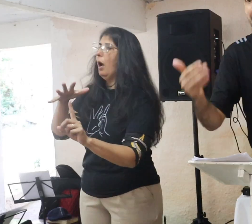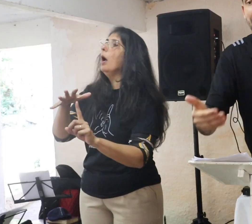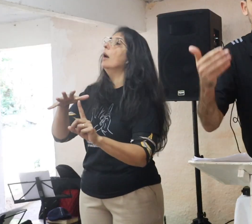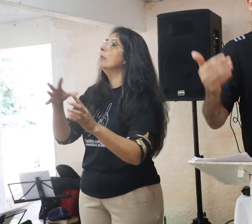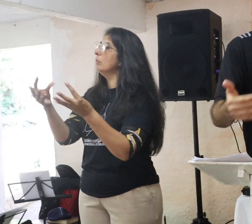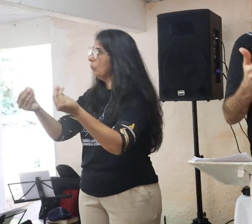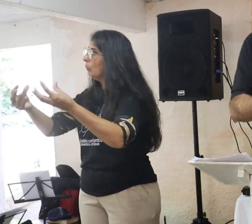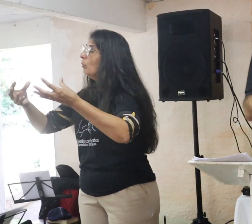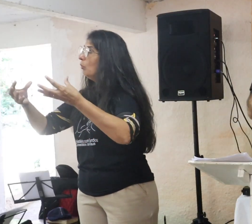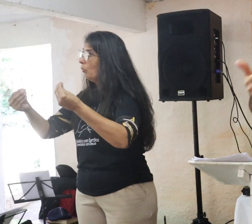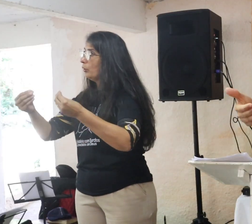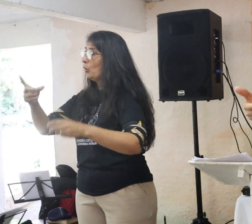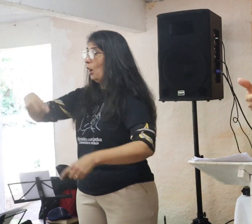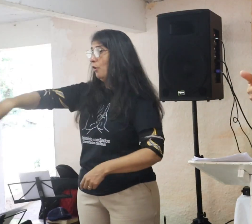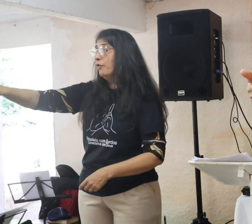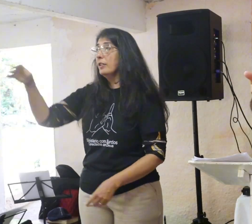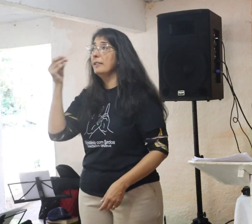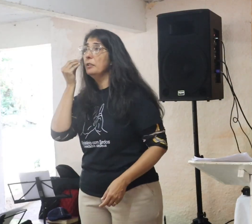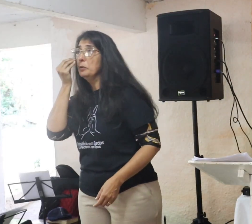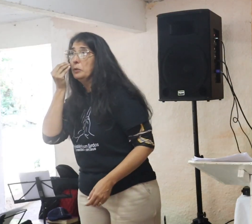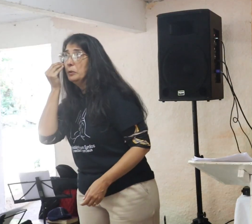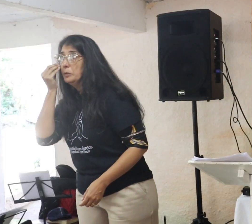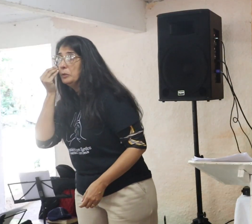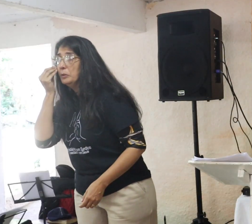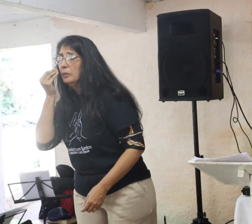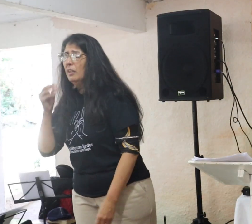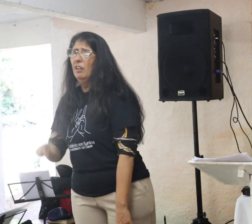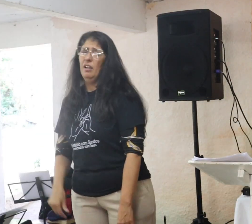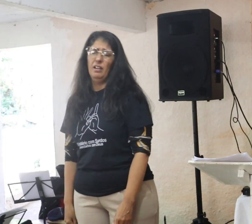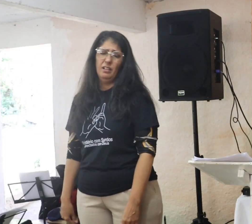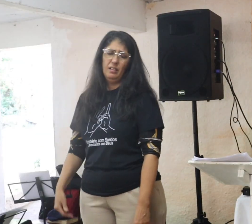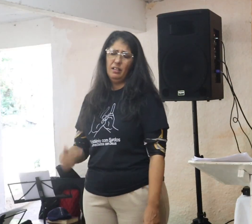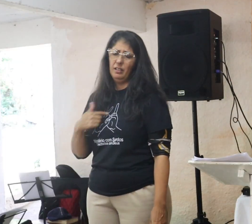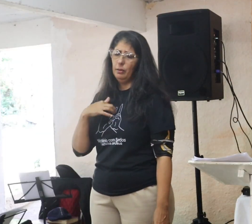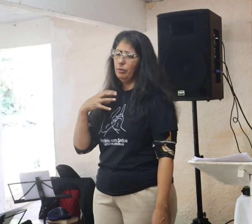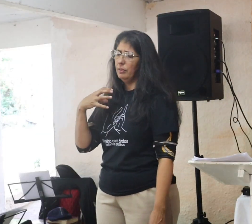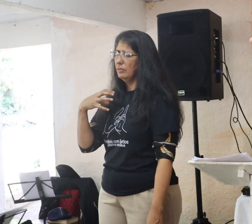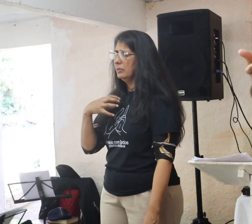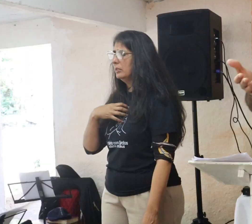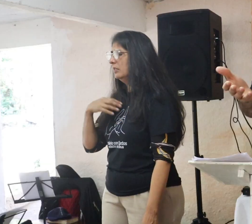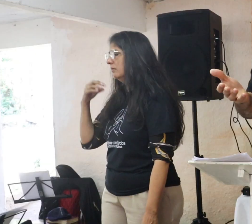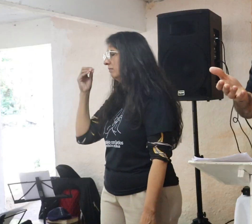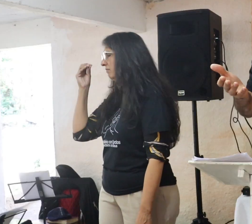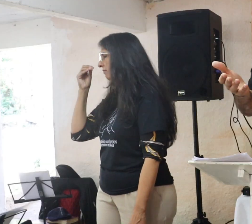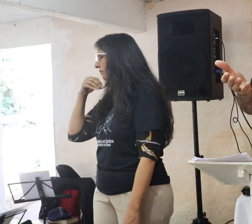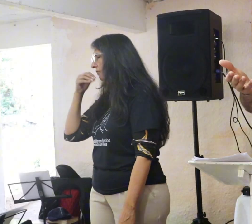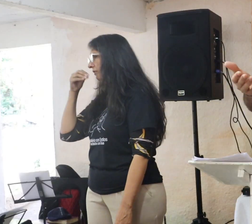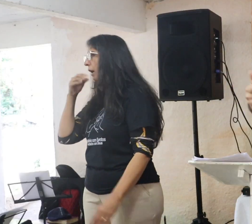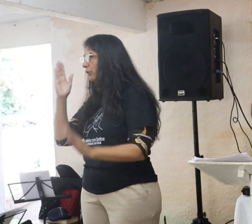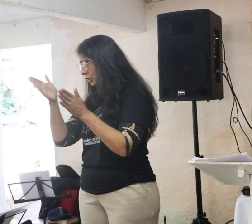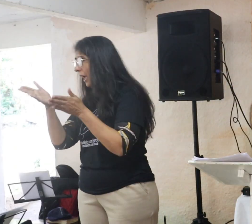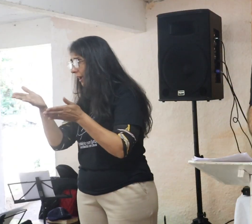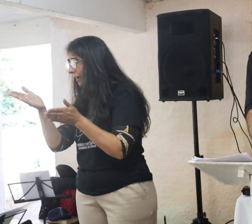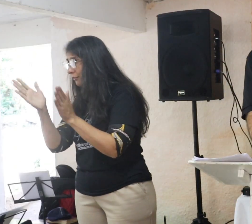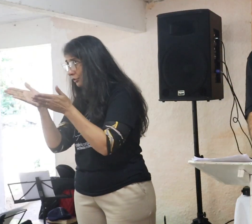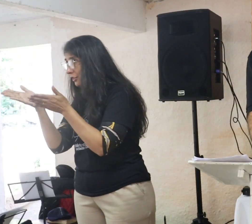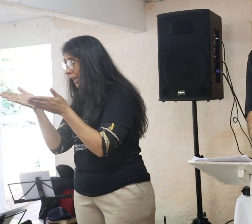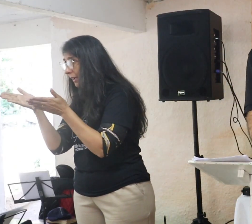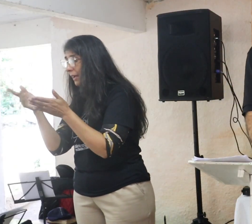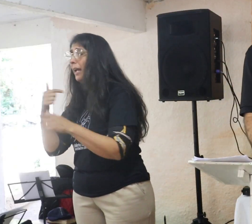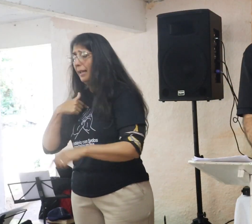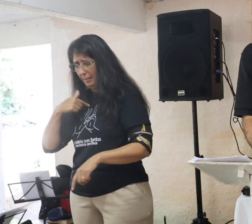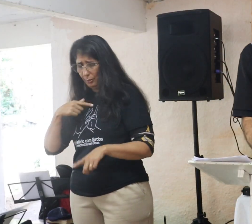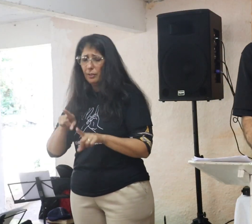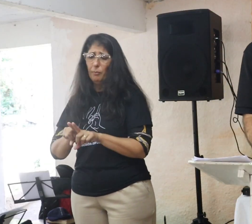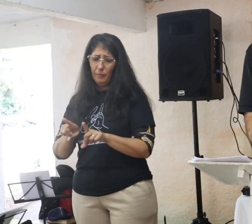serão tentados a desanimarem. Você já foi tentado você já desanimou alguma vez na vida cristã? Ah, querido, eu já